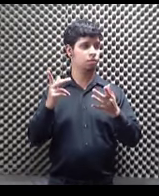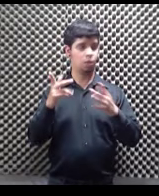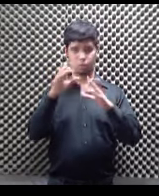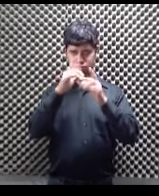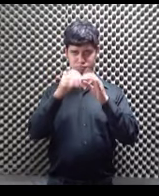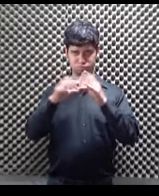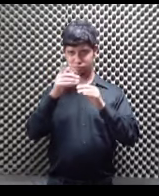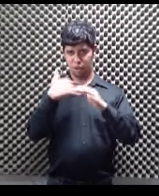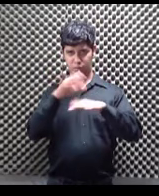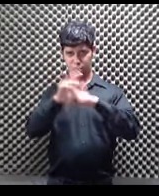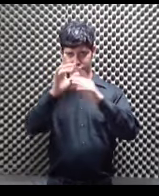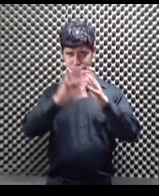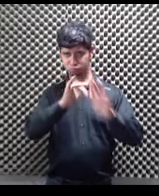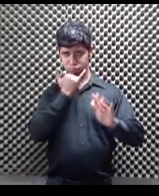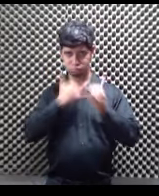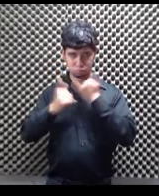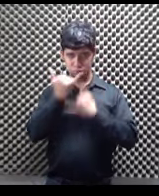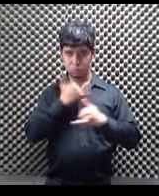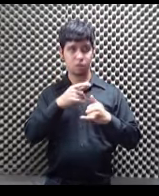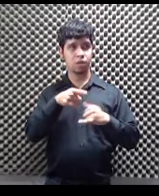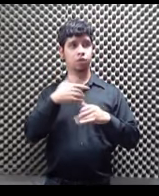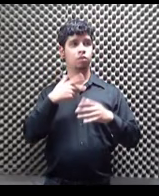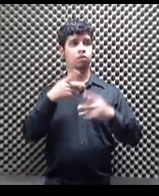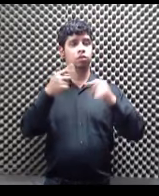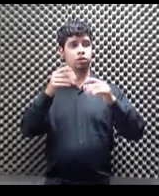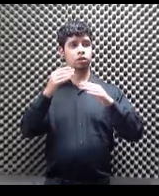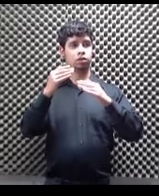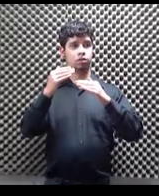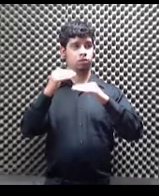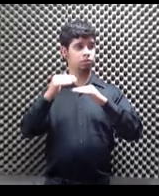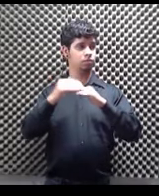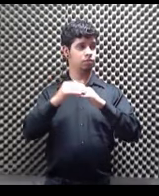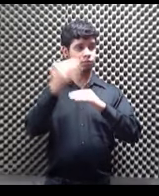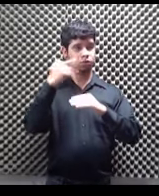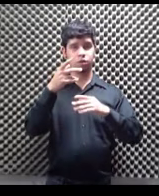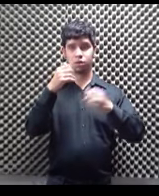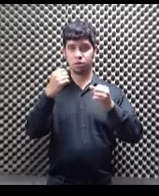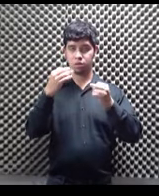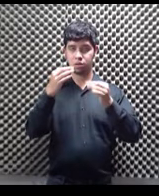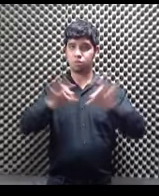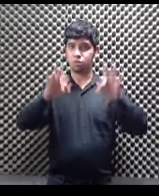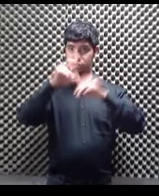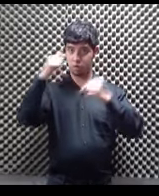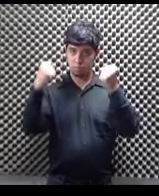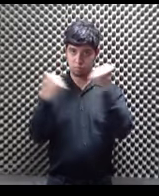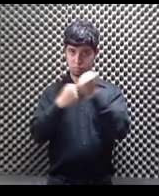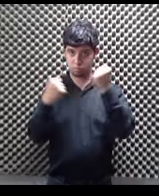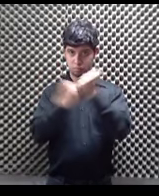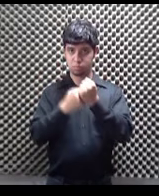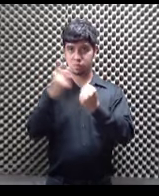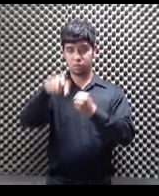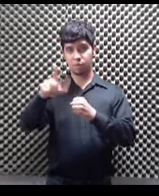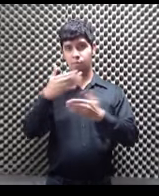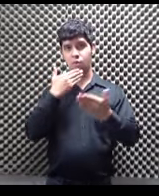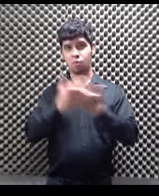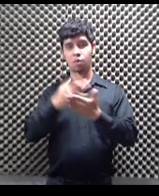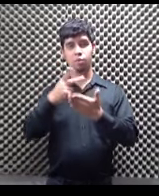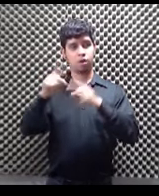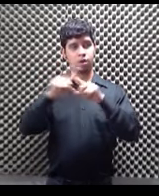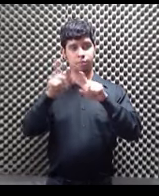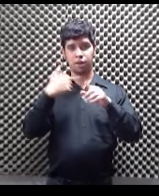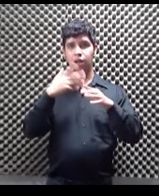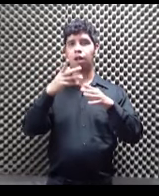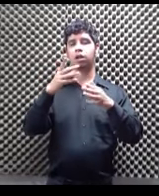computadora. Eso es algo que estamos trabajando. Que apoye la gala porque hace falta un buen programa